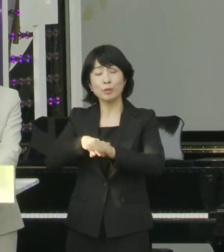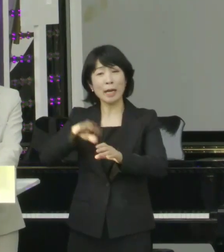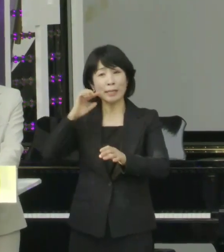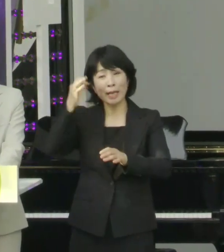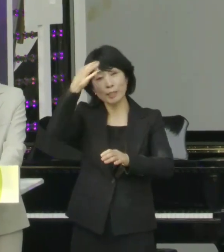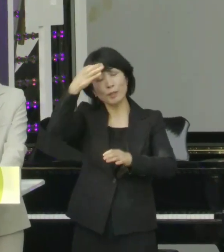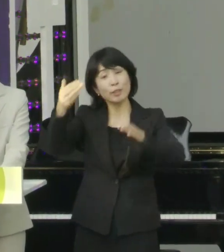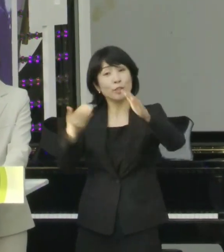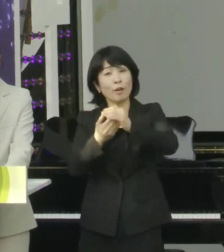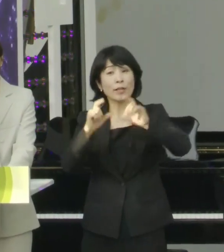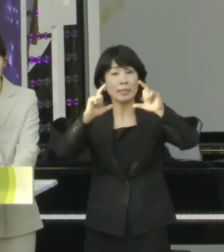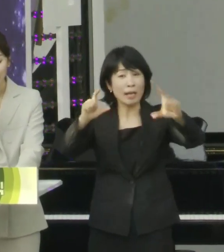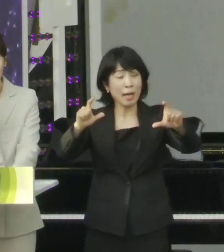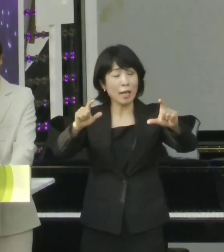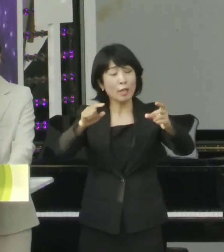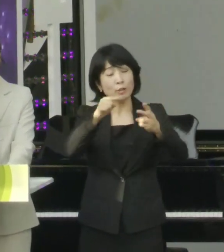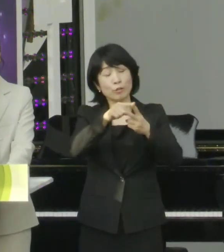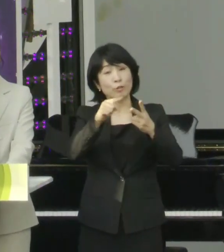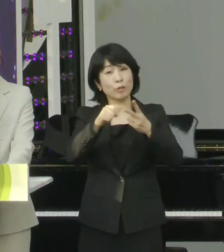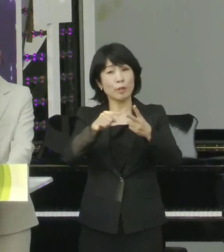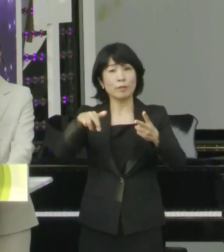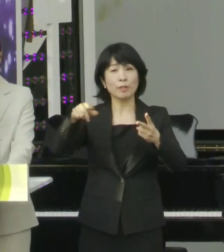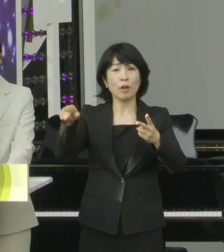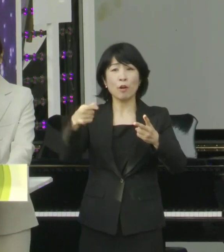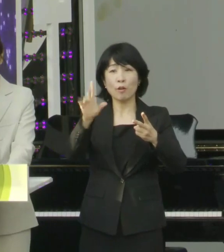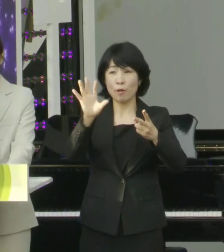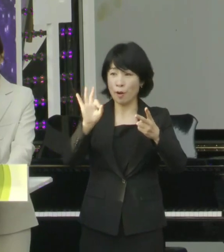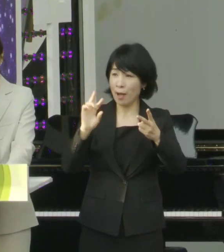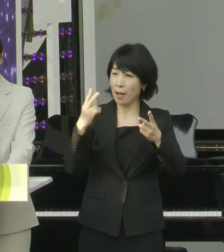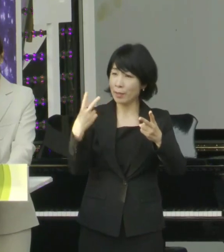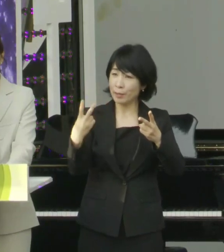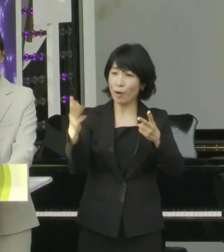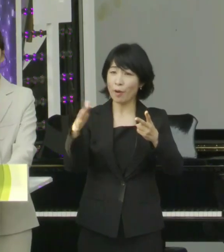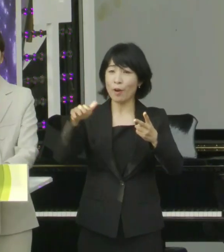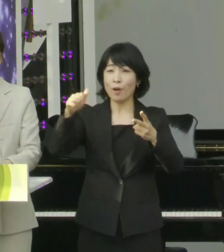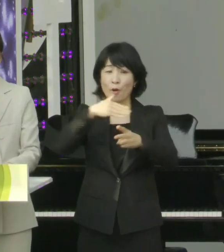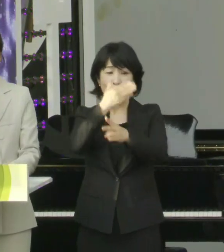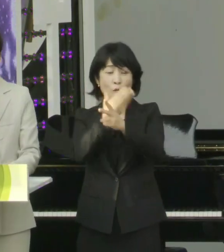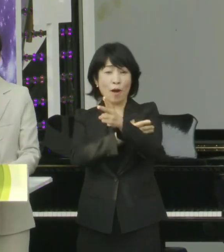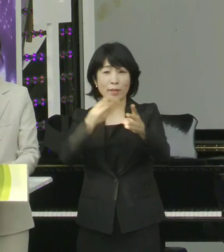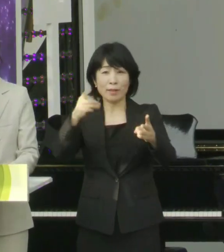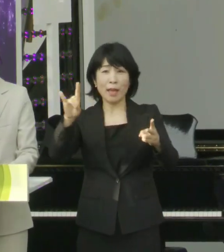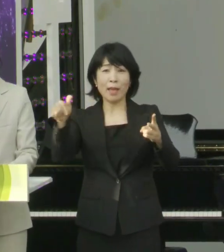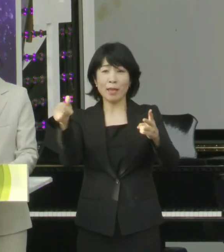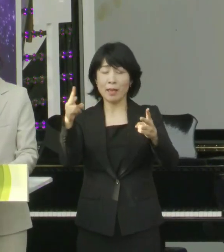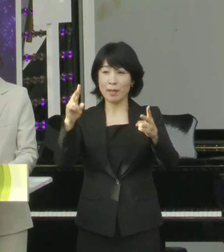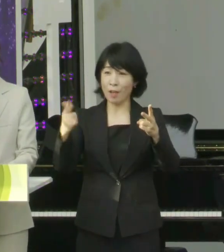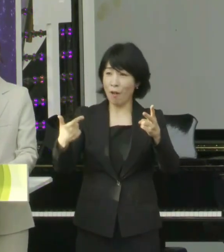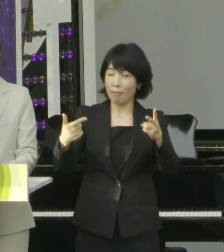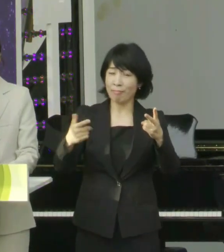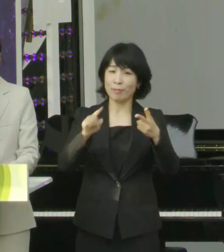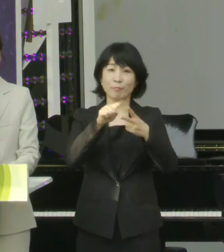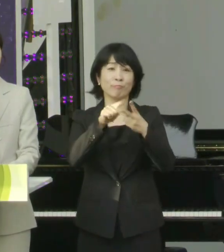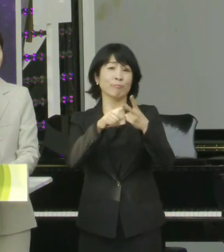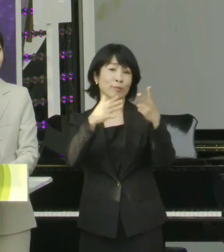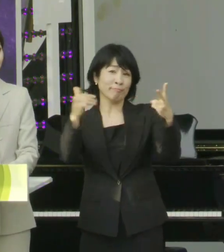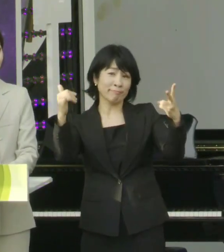한국예술문화명인으로 지정되신 투강명인 이천시 명장로원유 권태형 명장님이십니다.